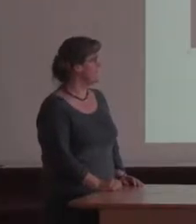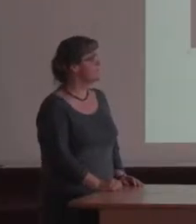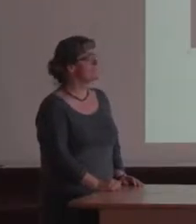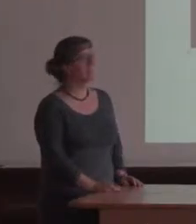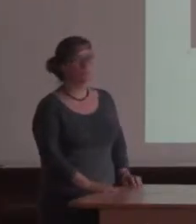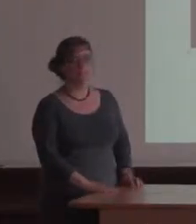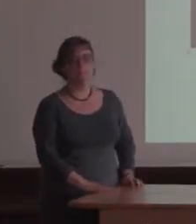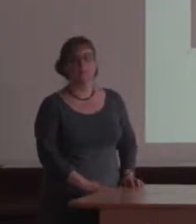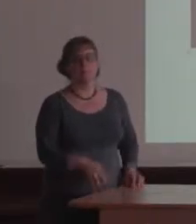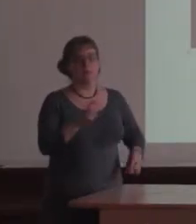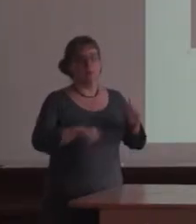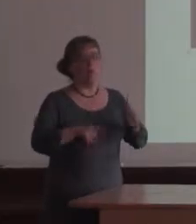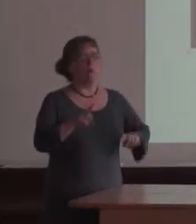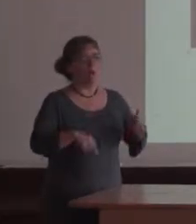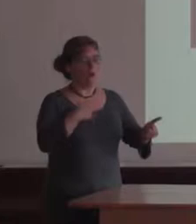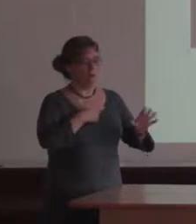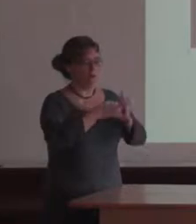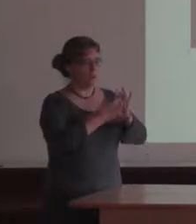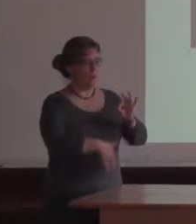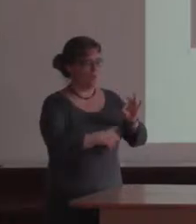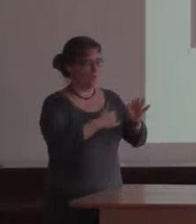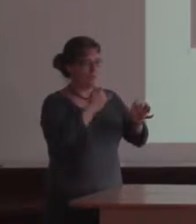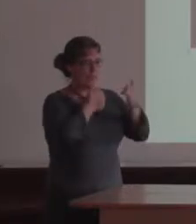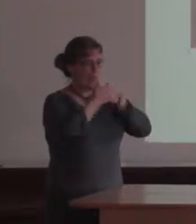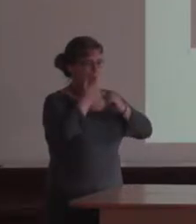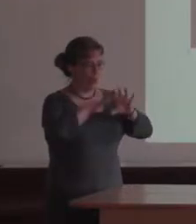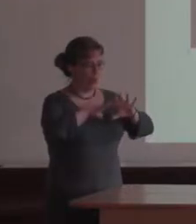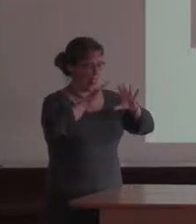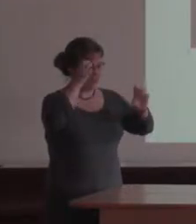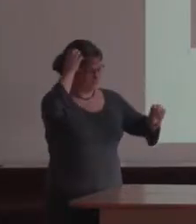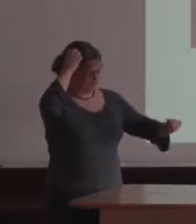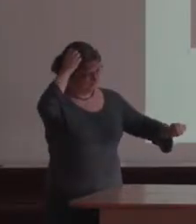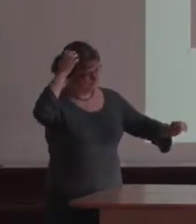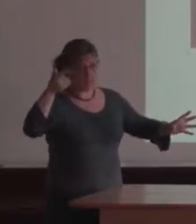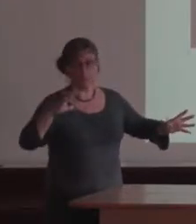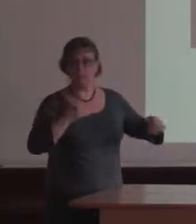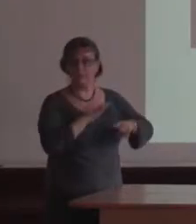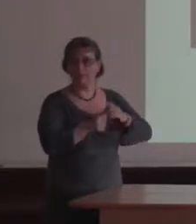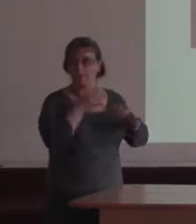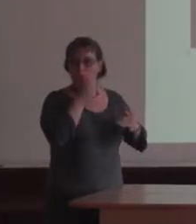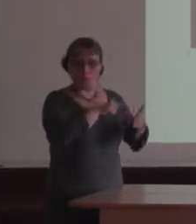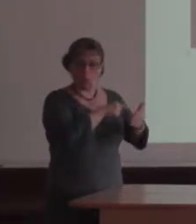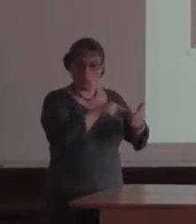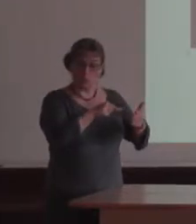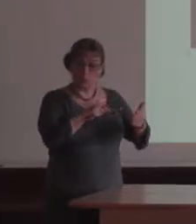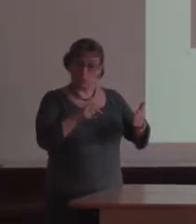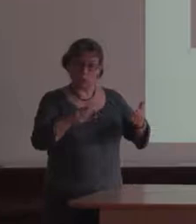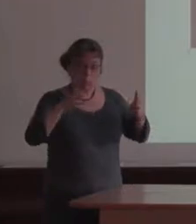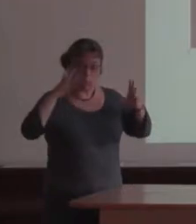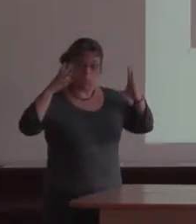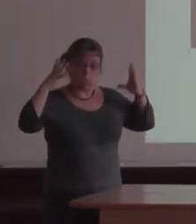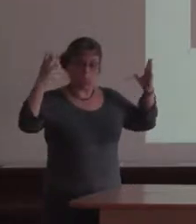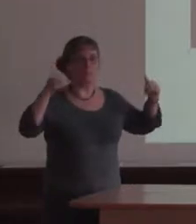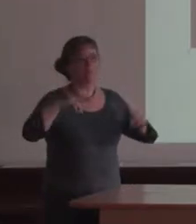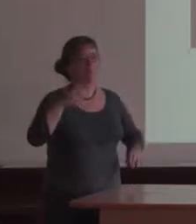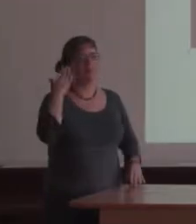S'il y a beaucoup d'erreurs, je ne vais pas pouvoir forcément les traiter toutes à la fois. Et je vais être un petit peu débordé. PyTest est très